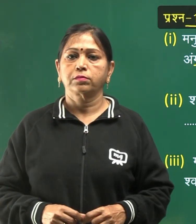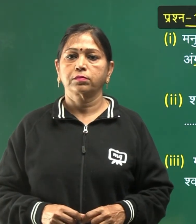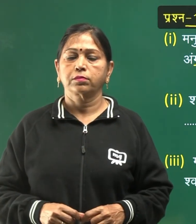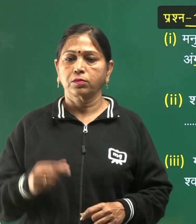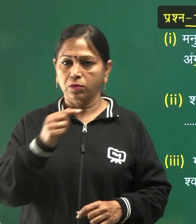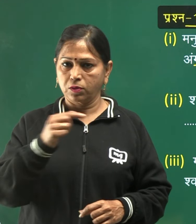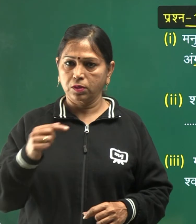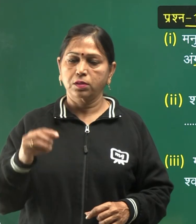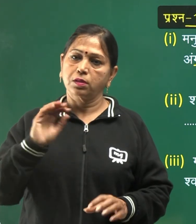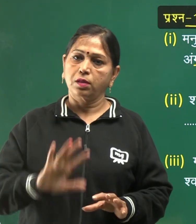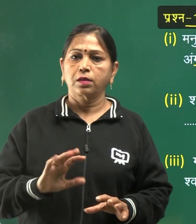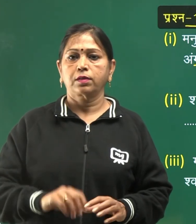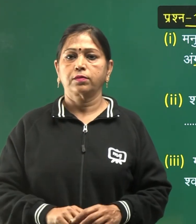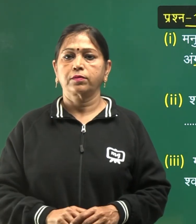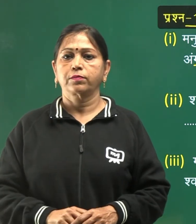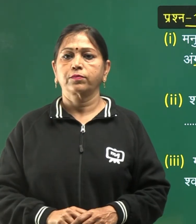रिक्त स्थान है।